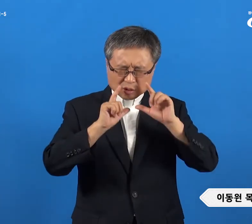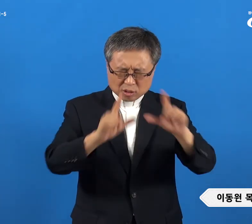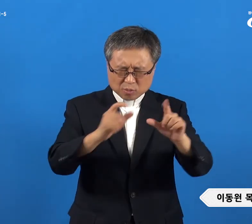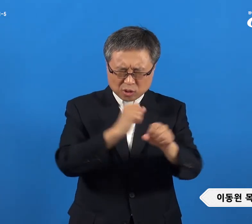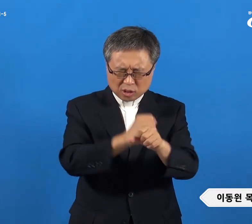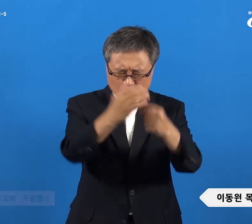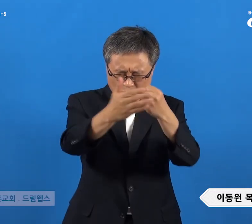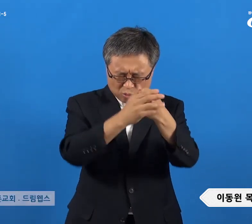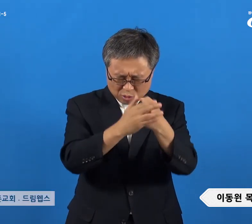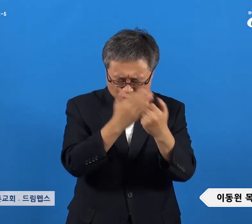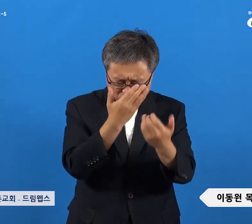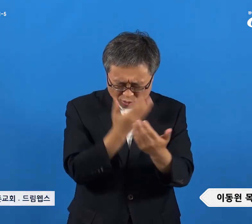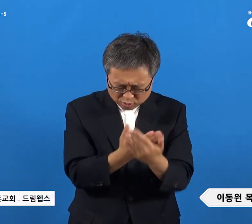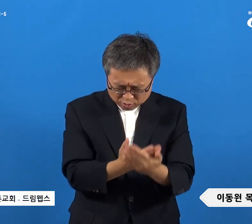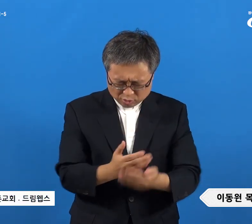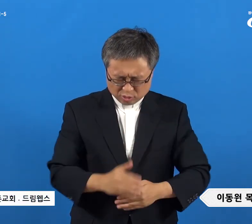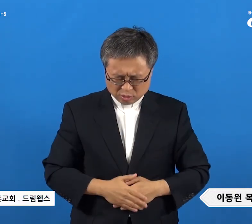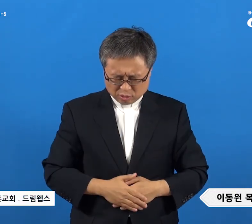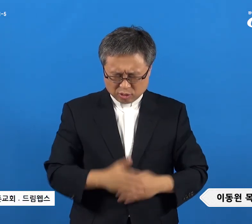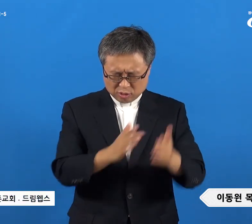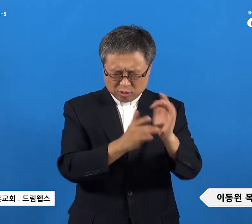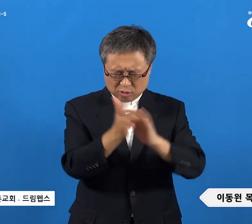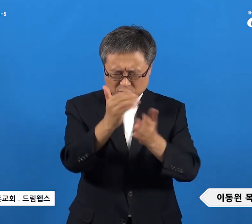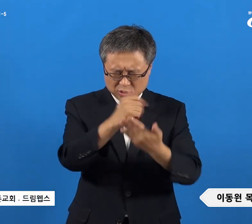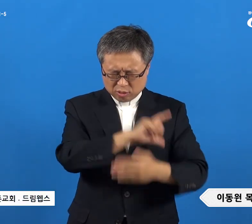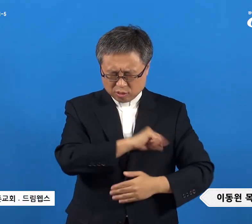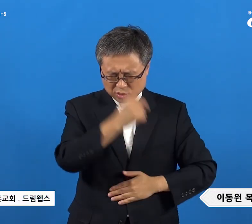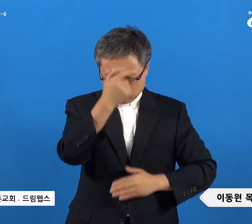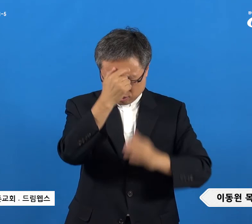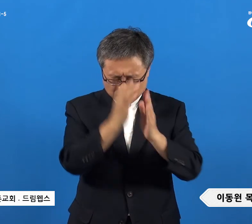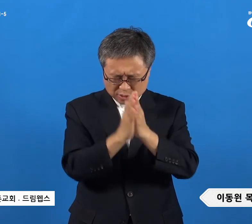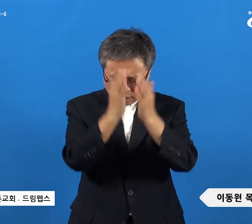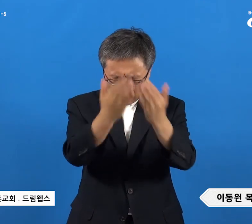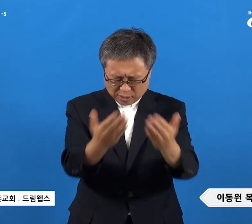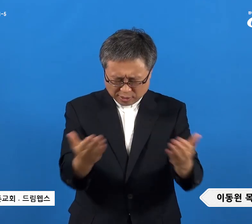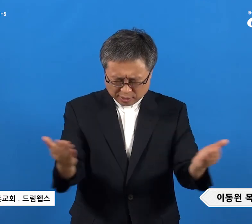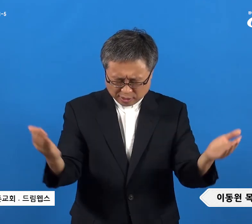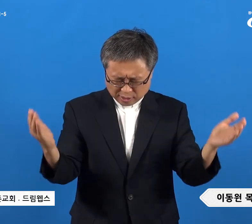도와주시옵소서. 예수님의 이름으로 기도드립니다. 아멘.